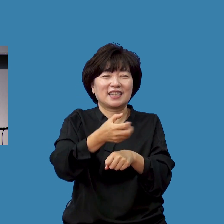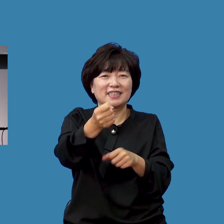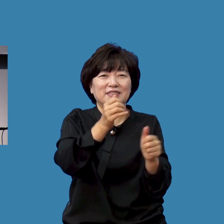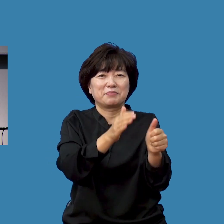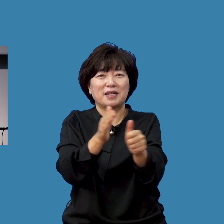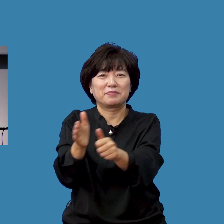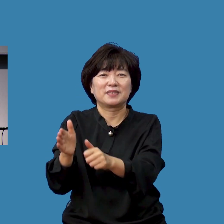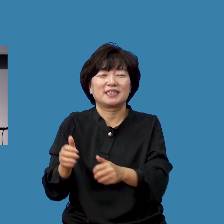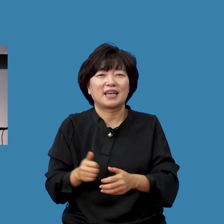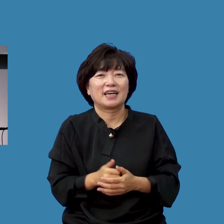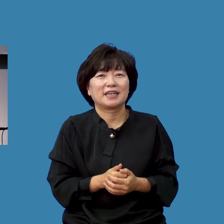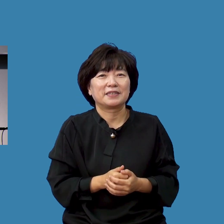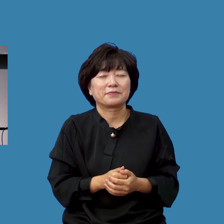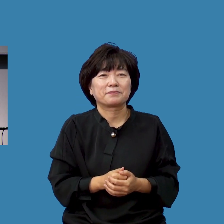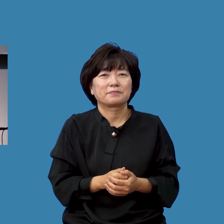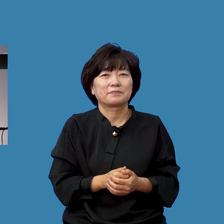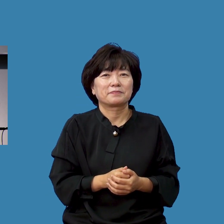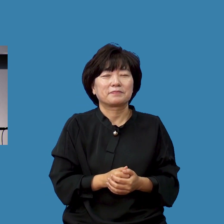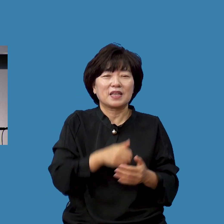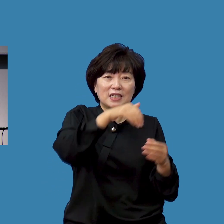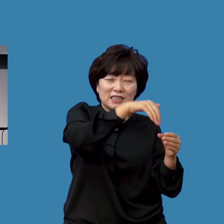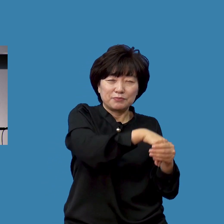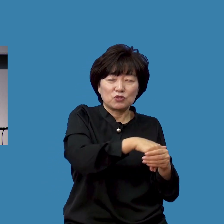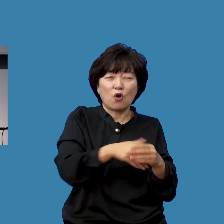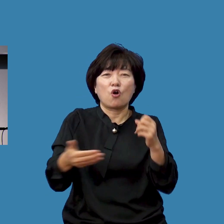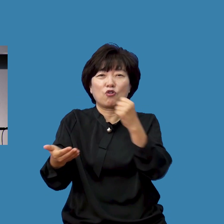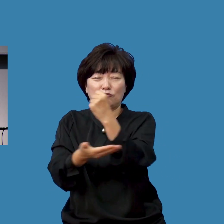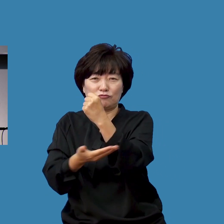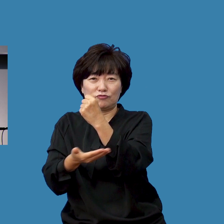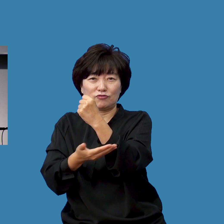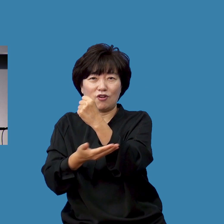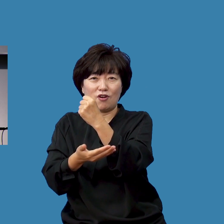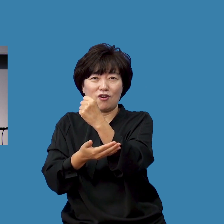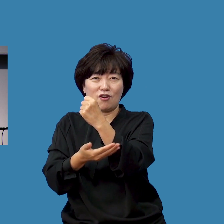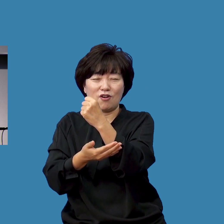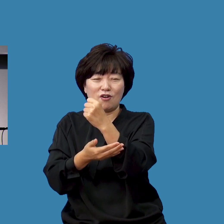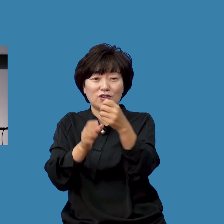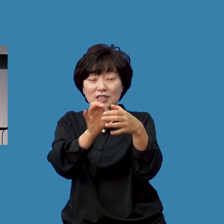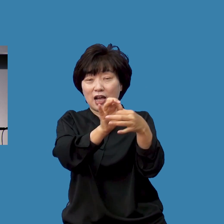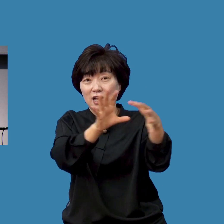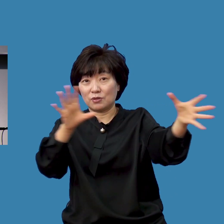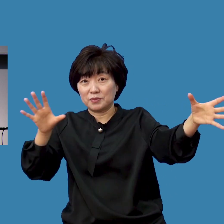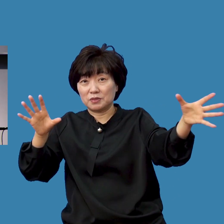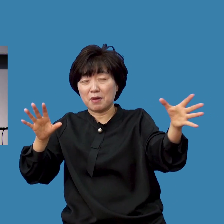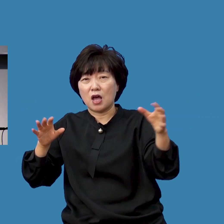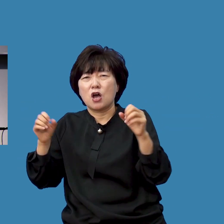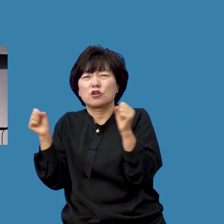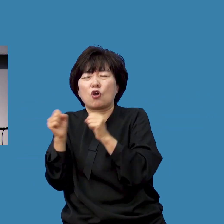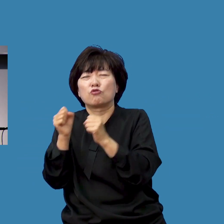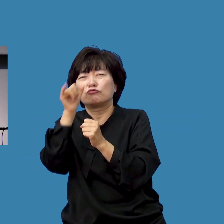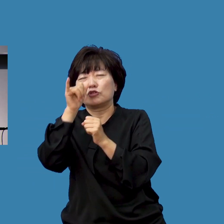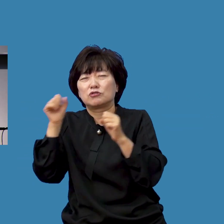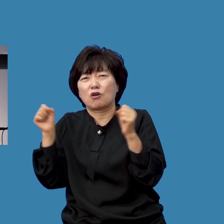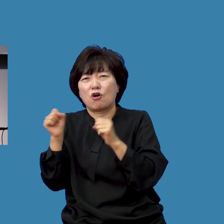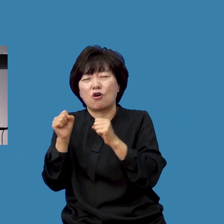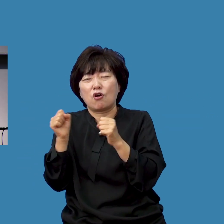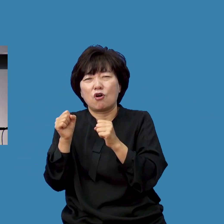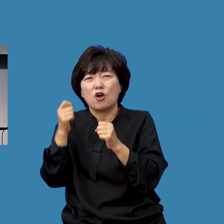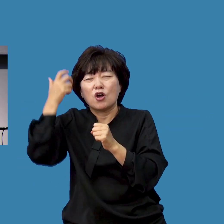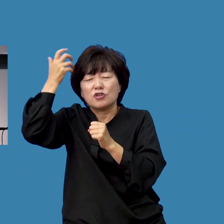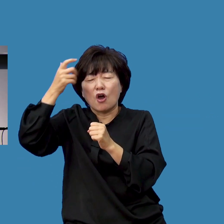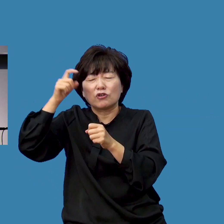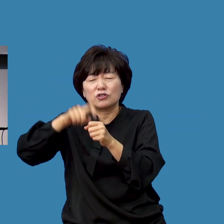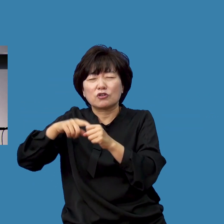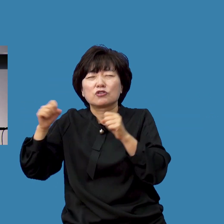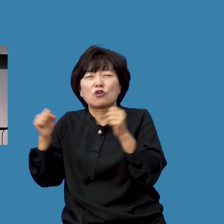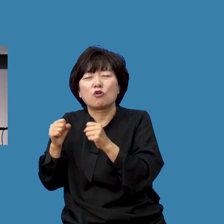때를 분별할 줄 아는 지혜가 있으시기를 바랍니다. 자, 뭐 심고 거두는 것하고는 조금 관계 없지만요 겨울도